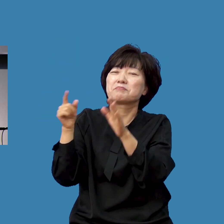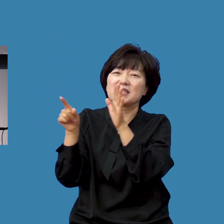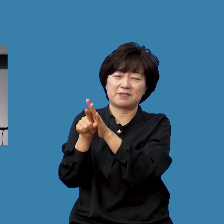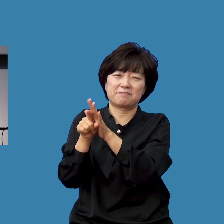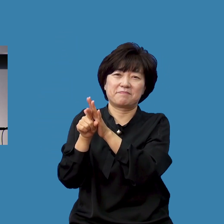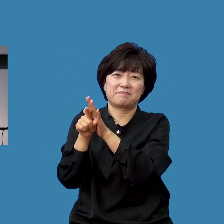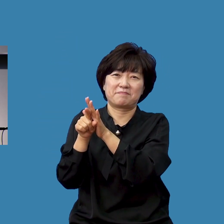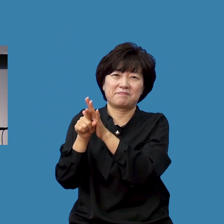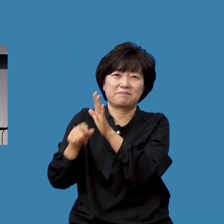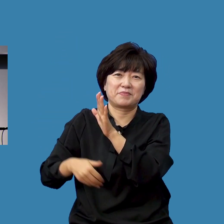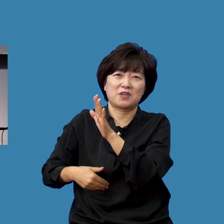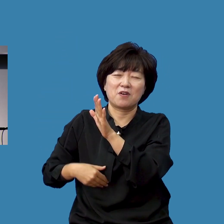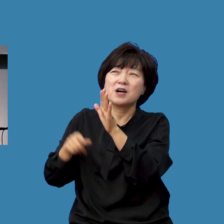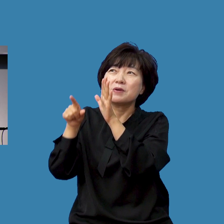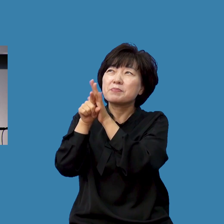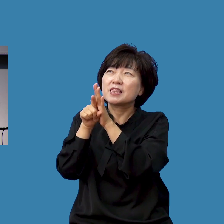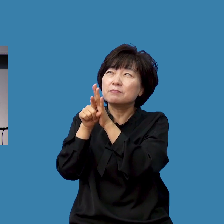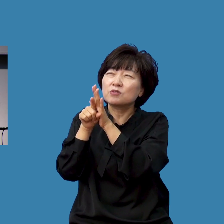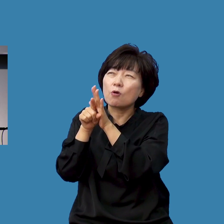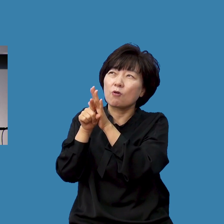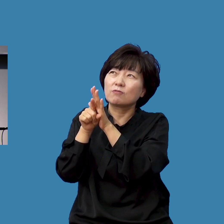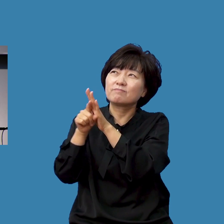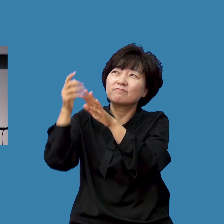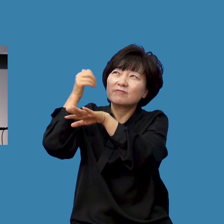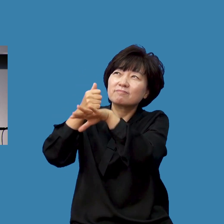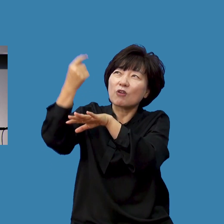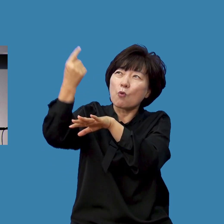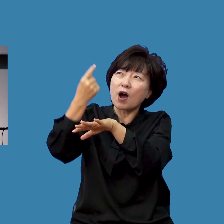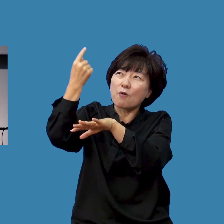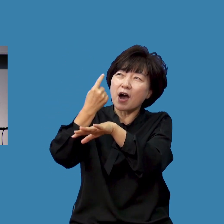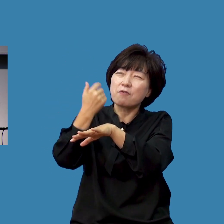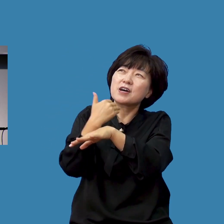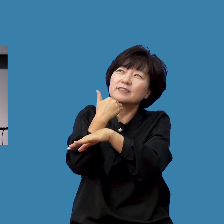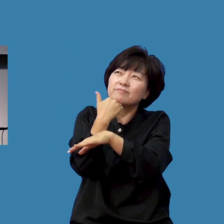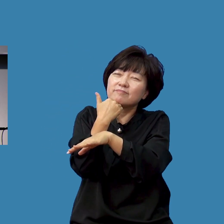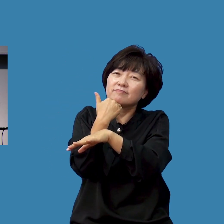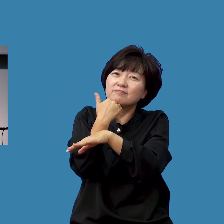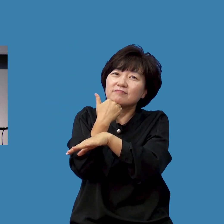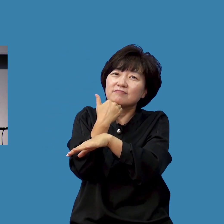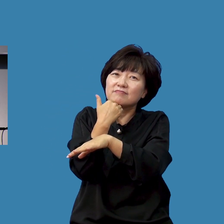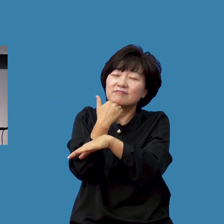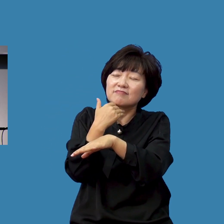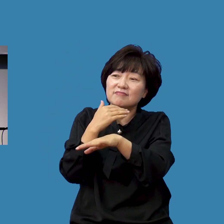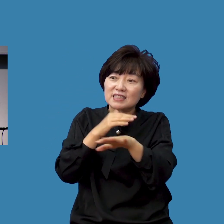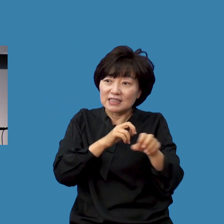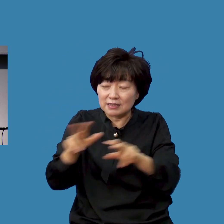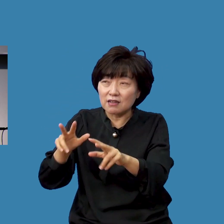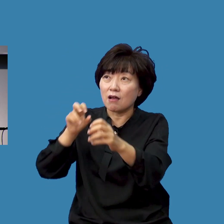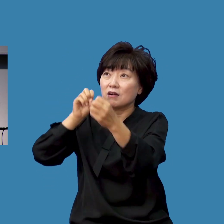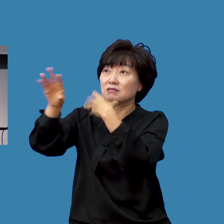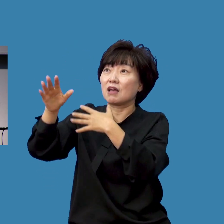것은 믿음입니다. 믿음을 가지고 인내해야 돼요. 바로 응답이 오지 않아요.